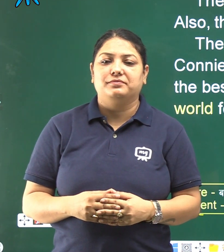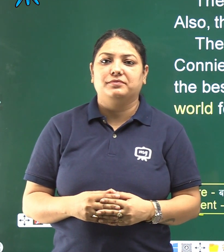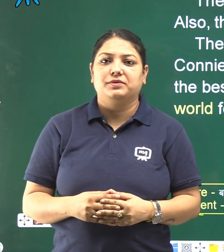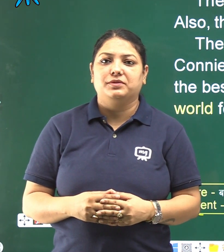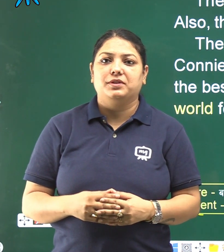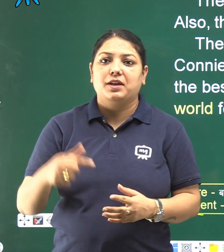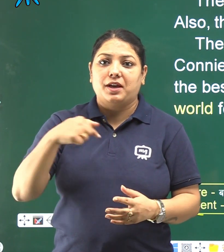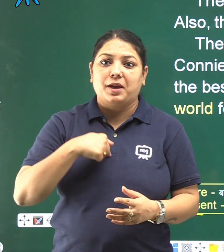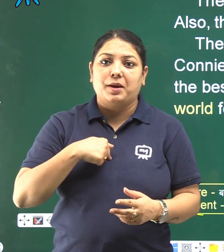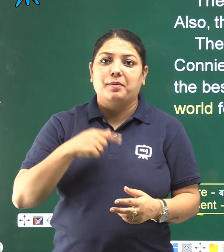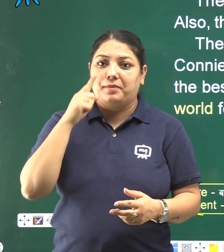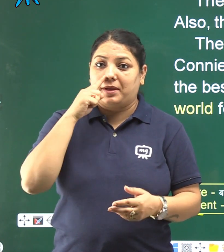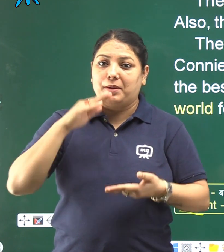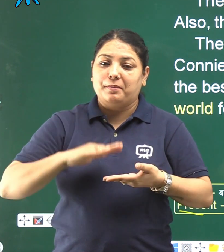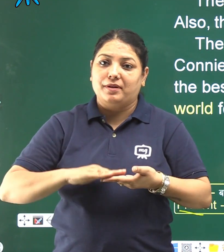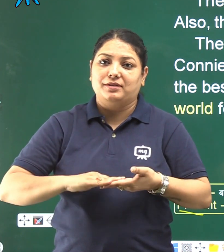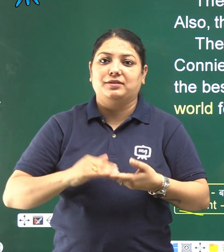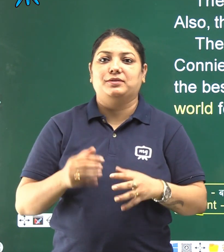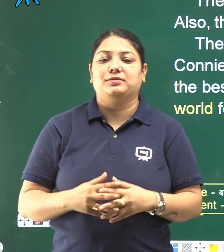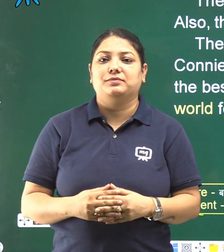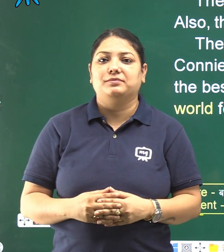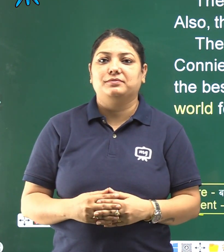अपनी पत्नी को